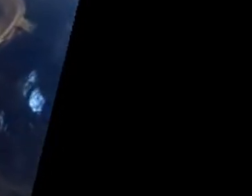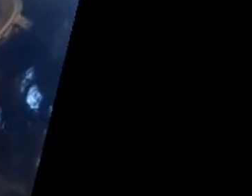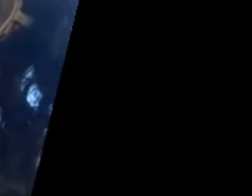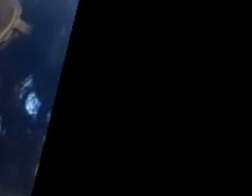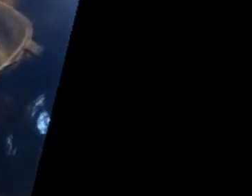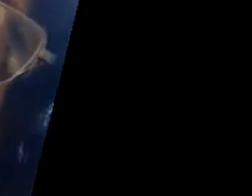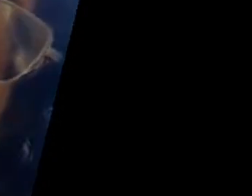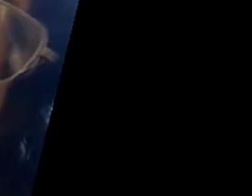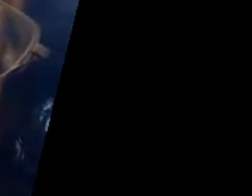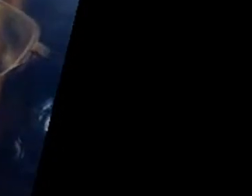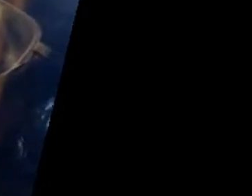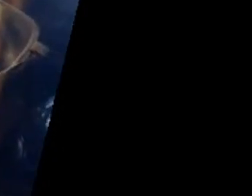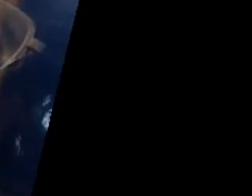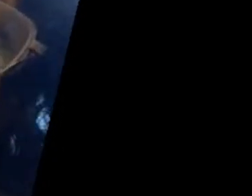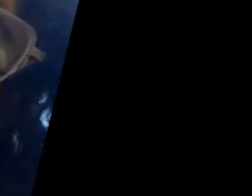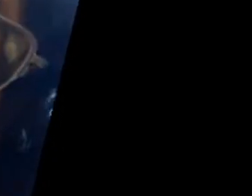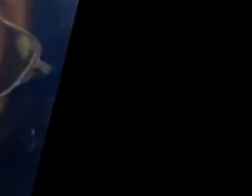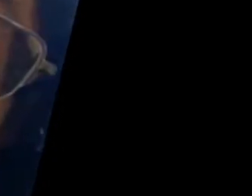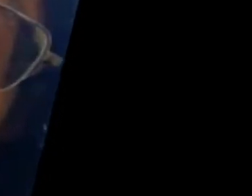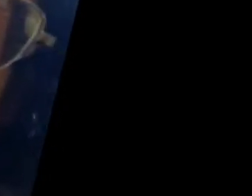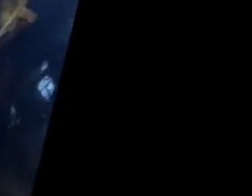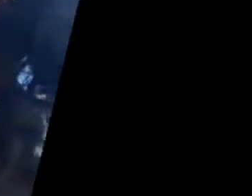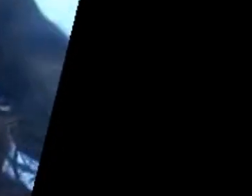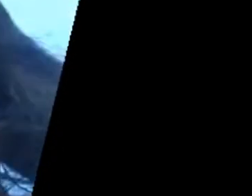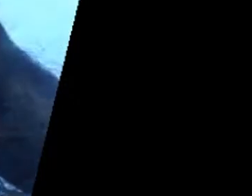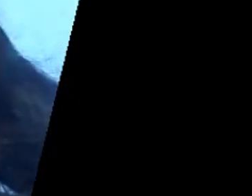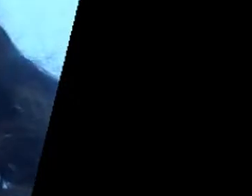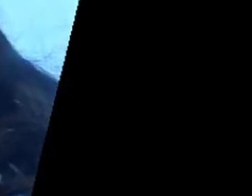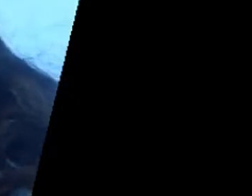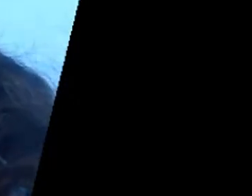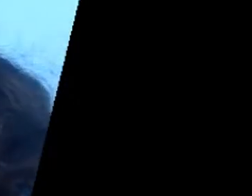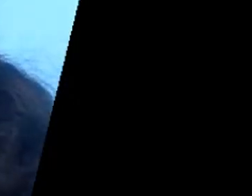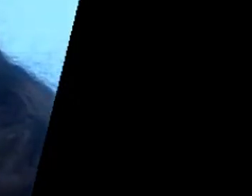nasci com quadriplegia espástica.